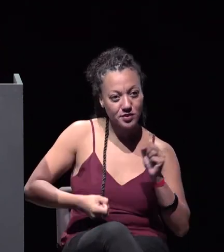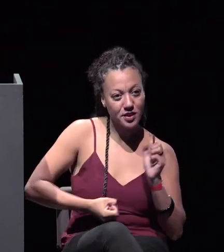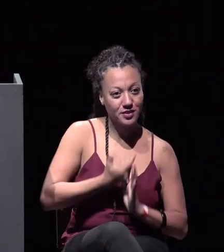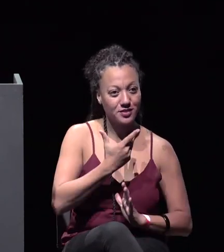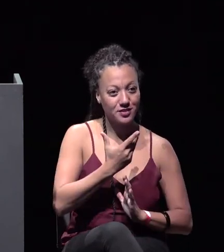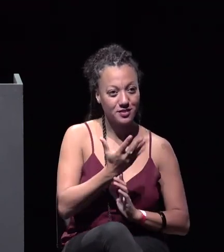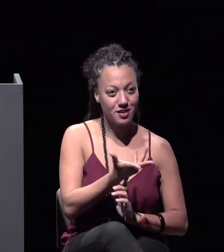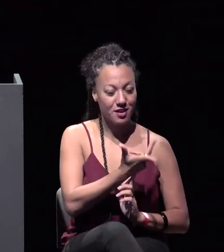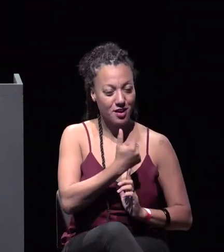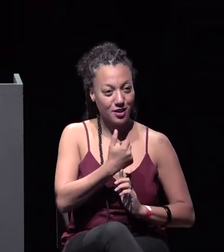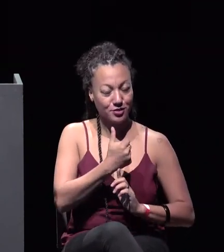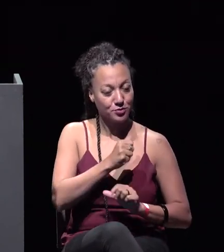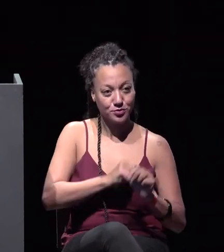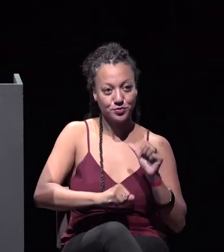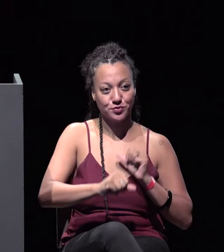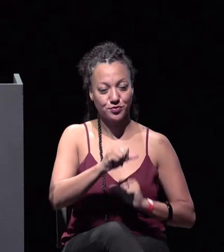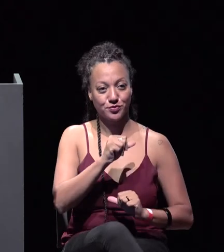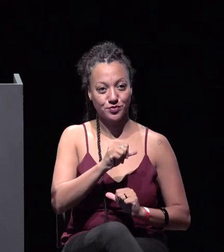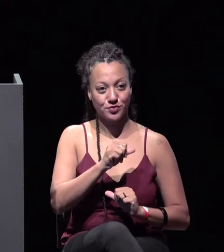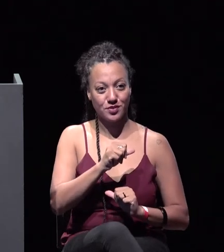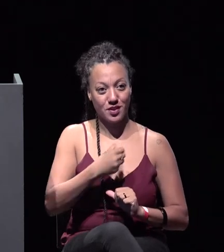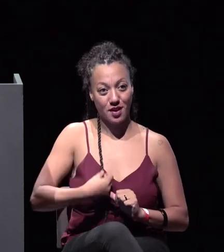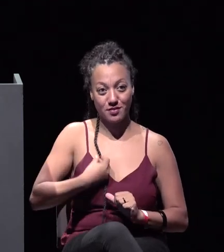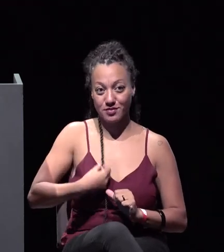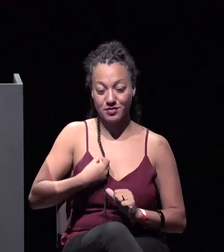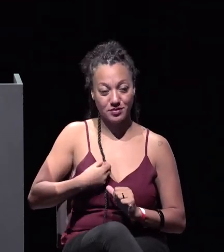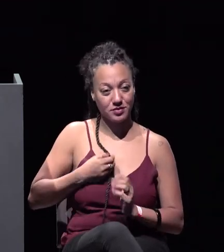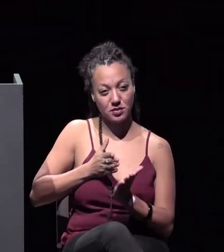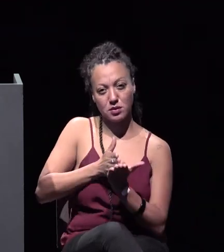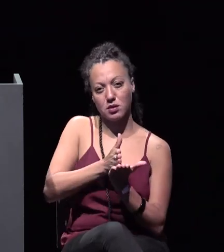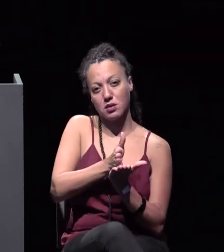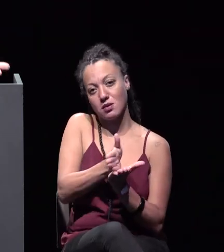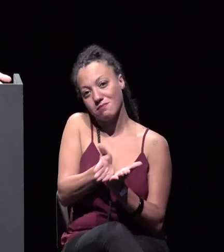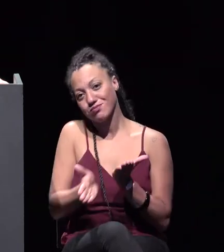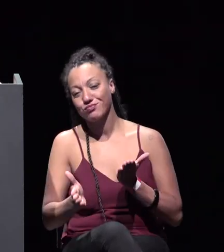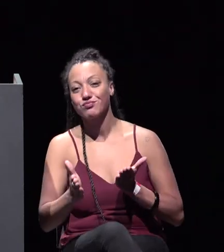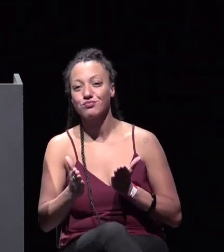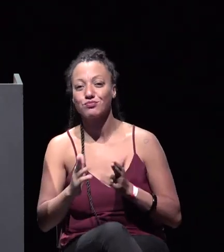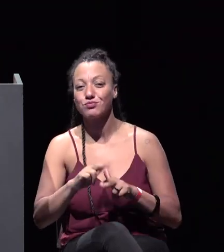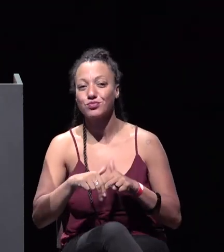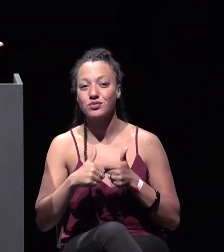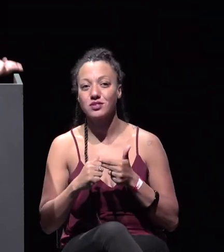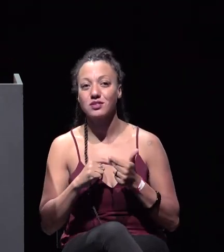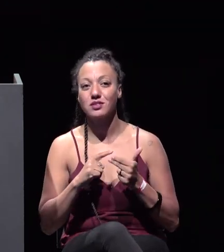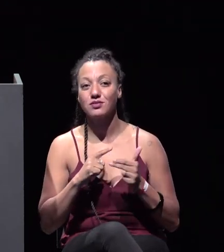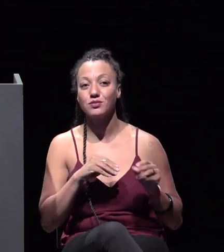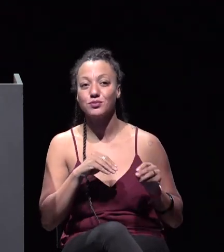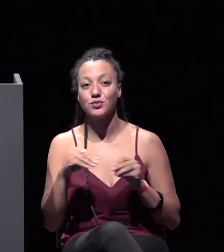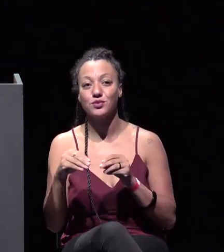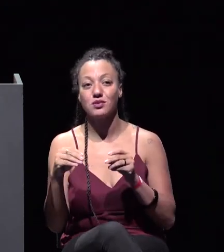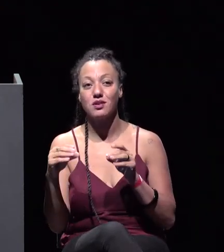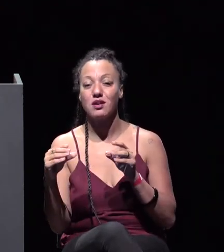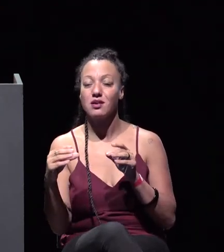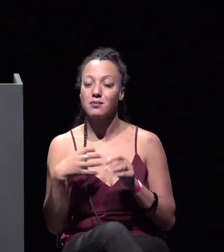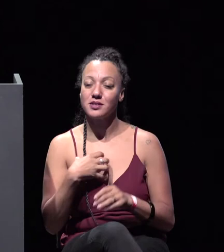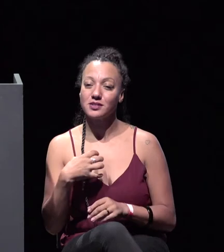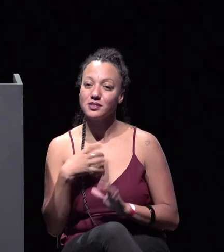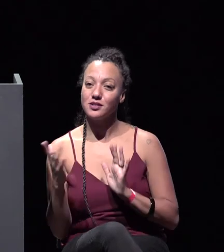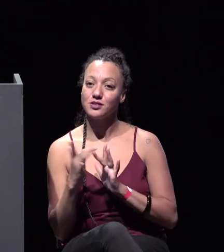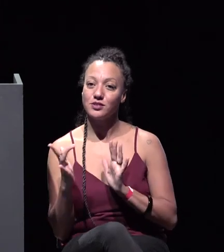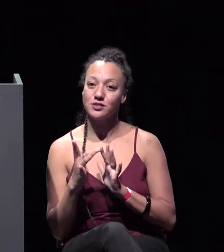estética e como a sua trajetória ela muda a partir do com da mudança para bahia e do contato com o